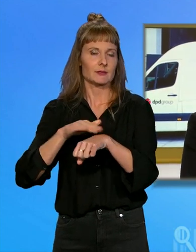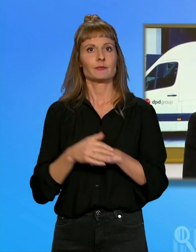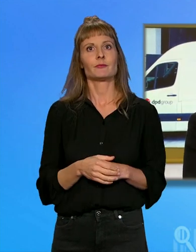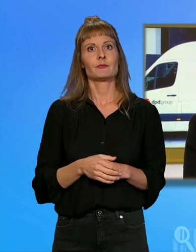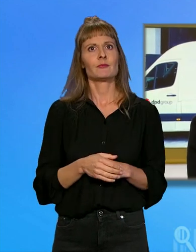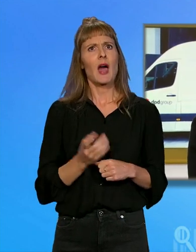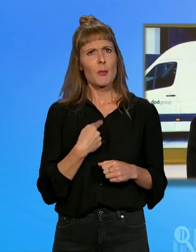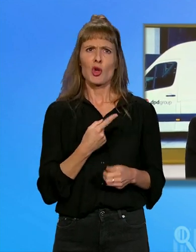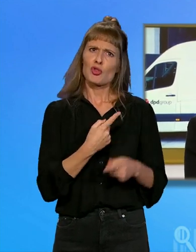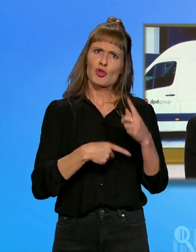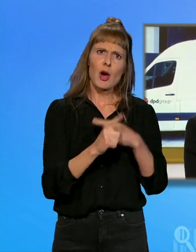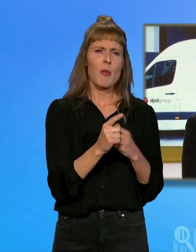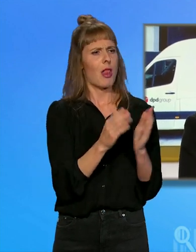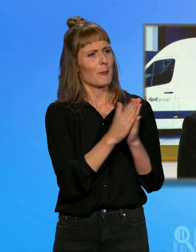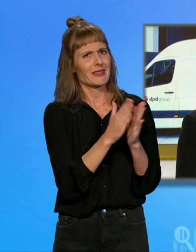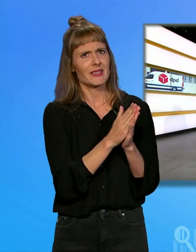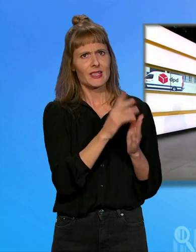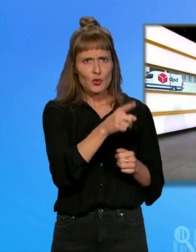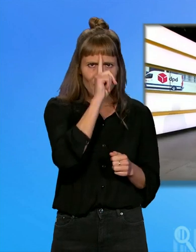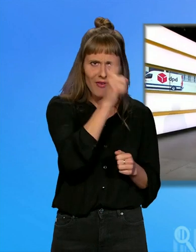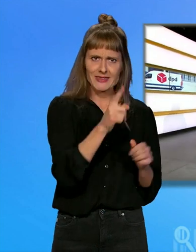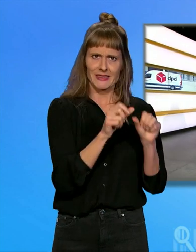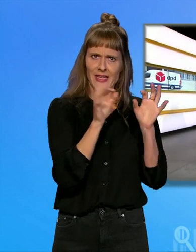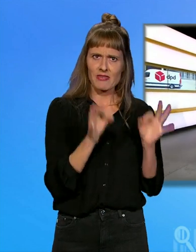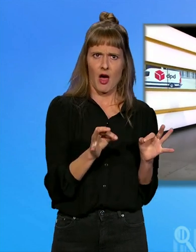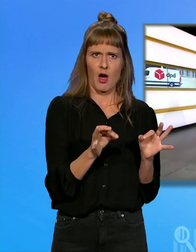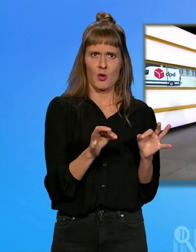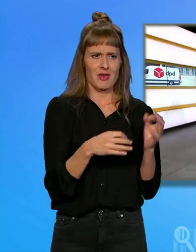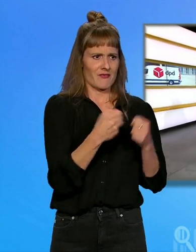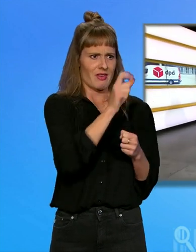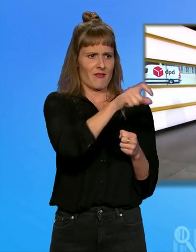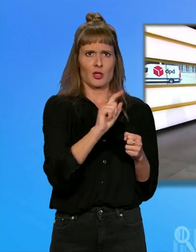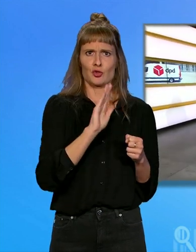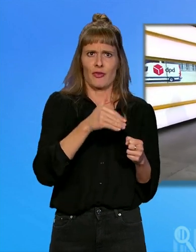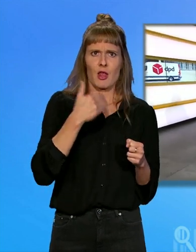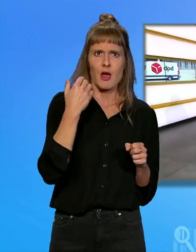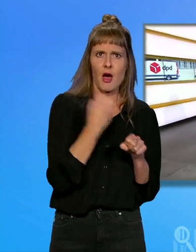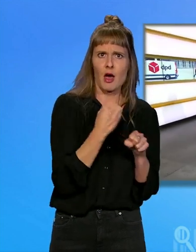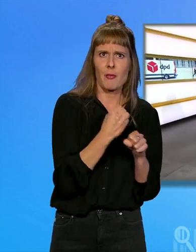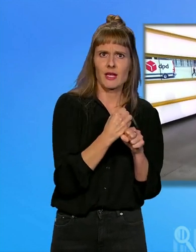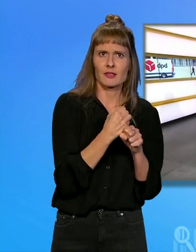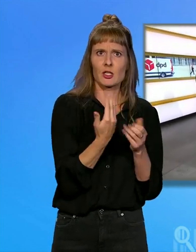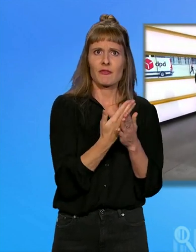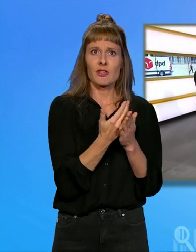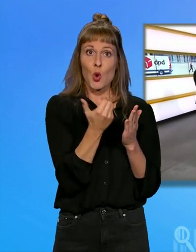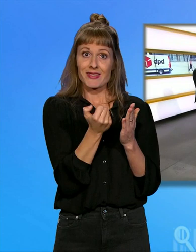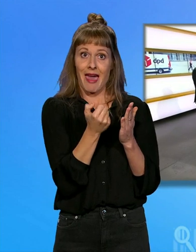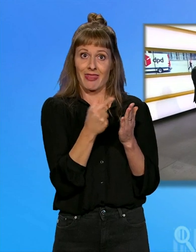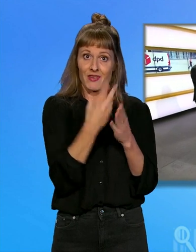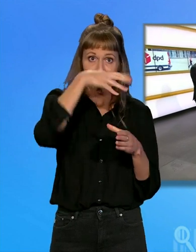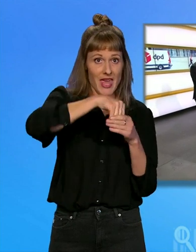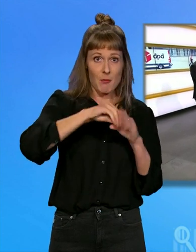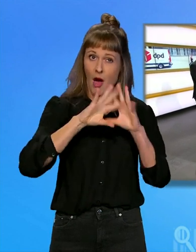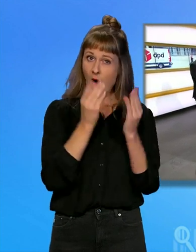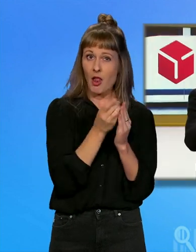es noch einmal, ihr wisst es ganz genau. Ich habe hier den Ausdruck von dem Scanner, der Inhalt vom Scanner. Da sieht man, es ist wirklich den ganzen Tag durchgetaktet, Minute